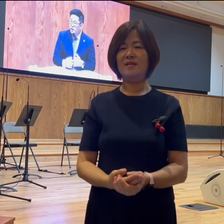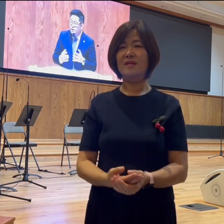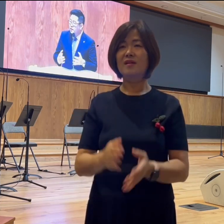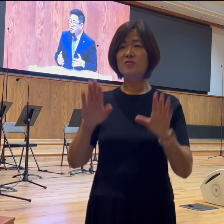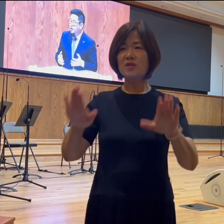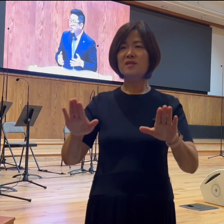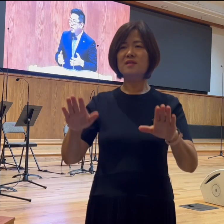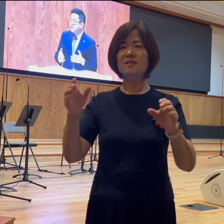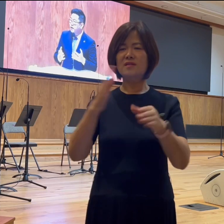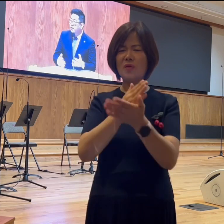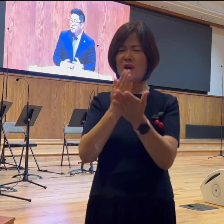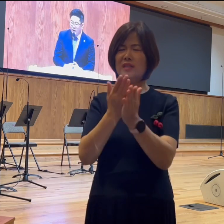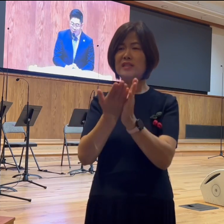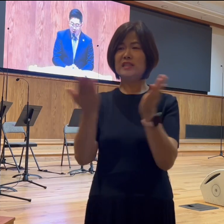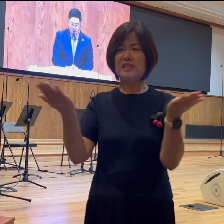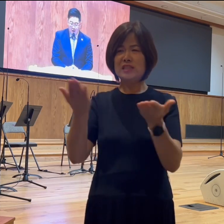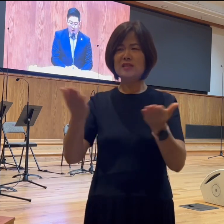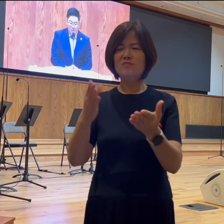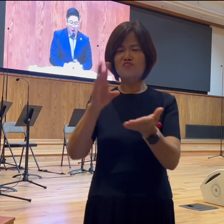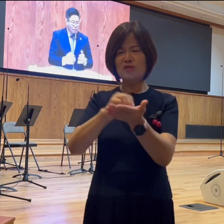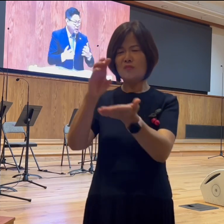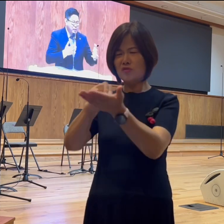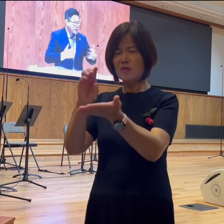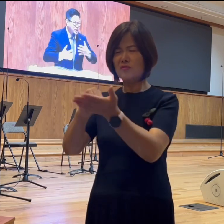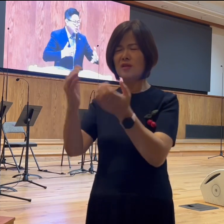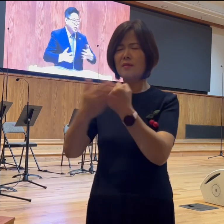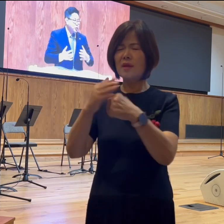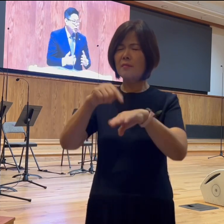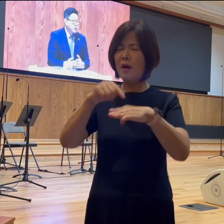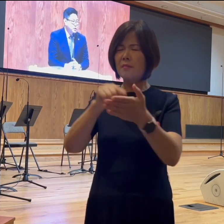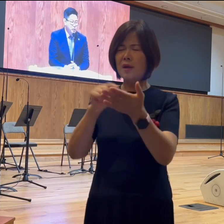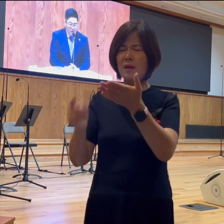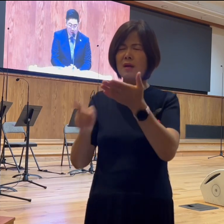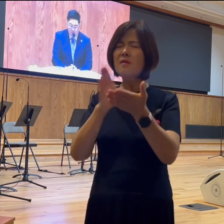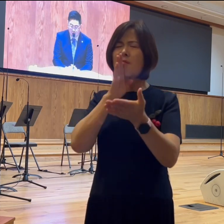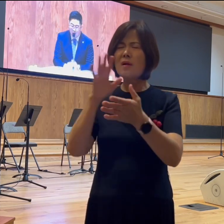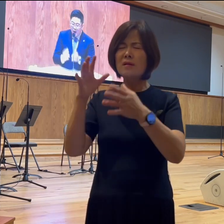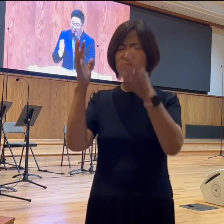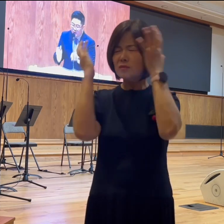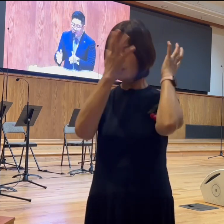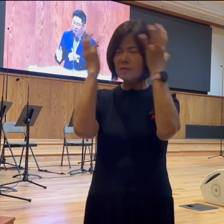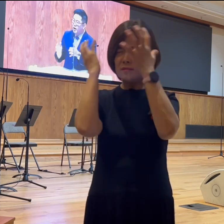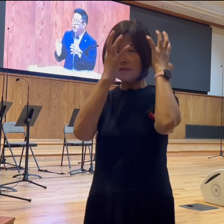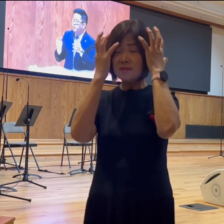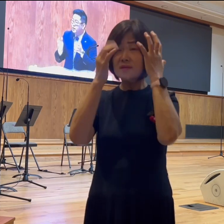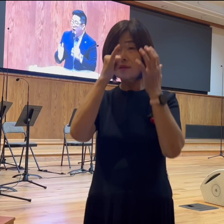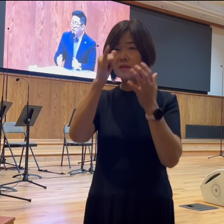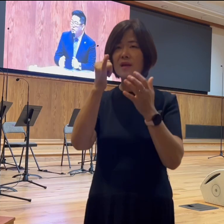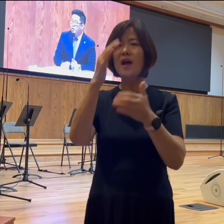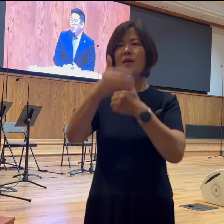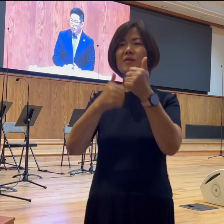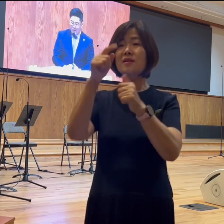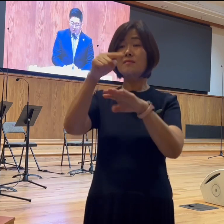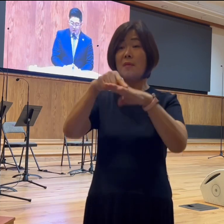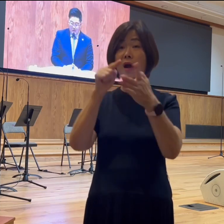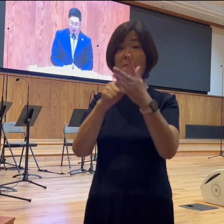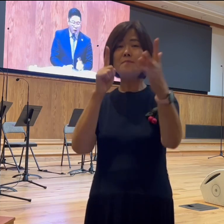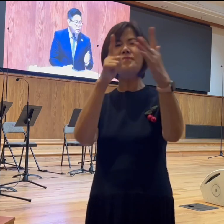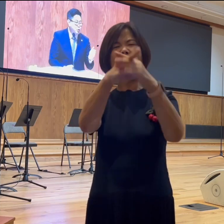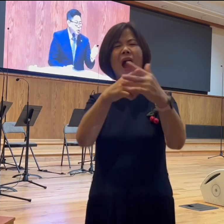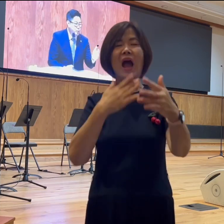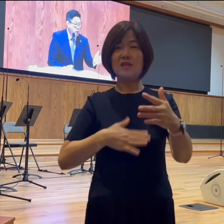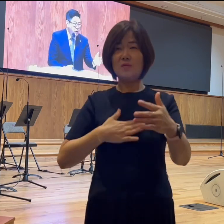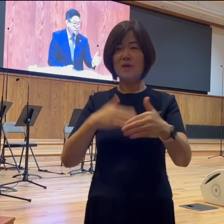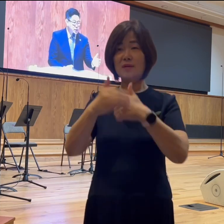최근에 있었던 여러 가지 일들 때문에 마음이 막 이리저리 요동을 치고 있었는데 그 마음을 하나님께서 아시고 하나님